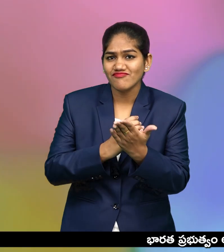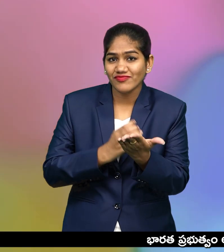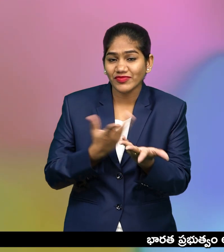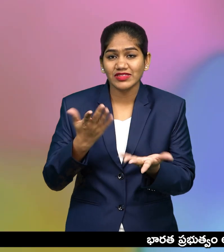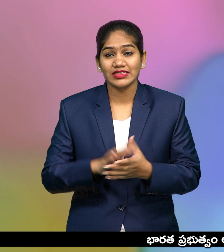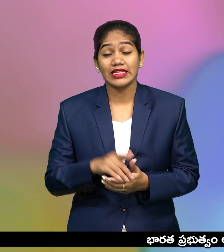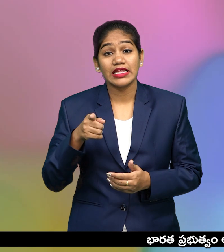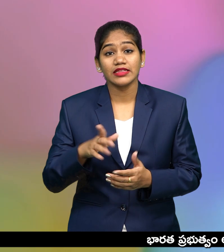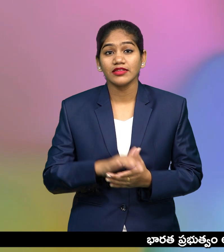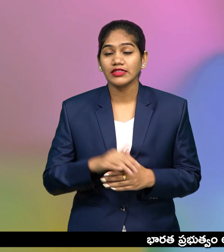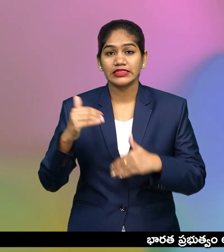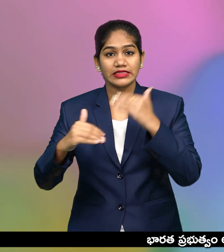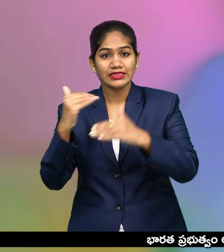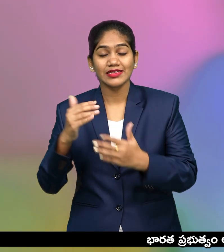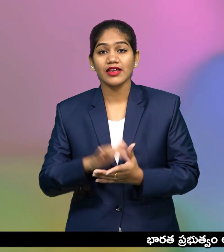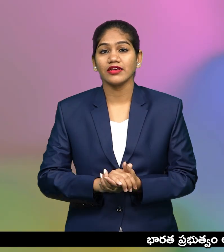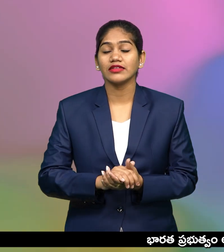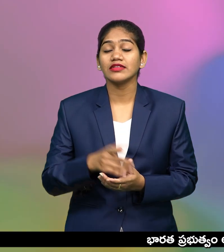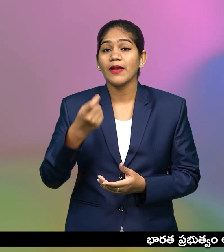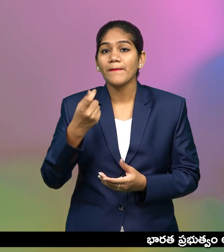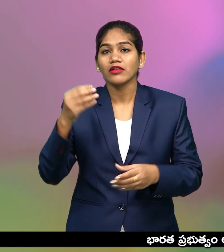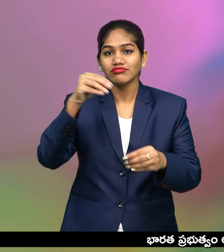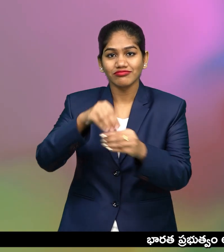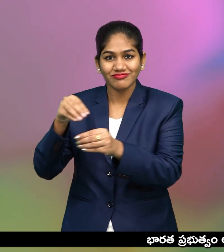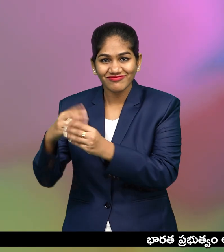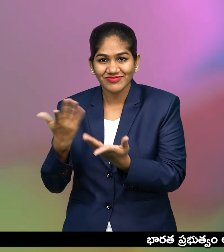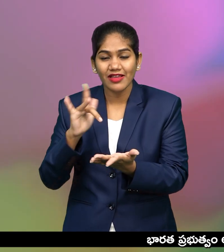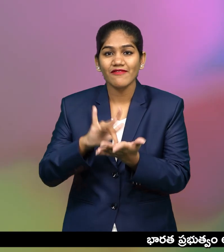భారత ప్రభుత్వం అనేక పథకాలు అమలు చేసింది.